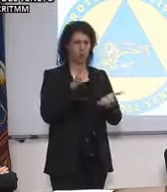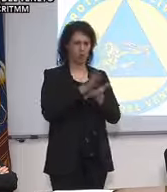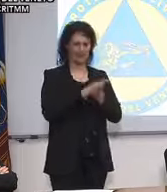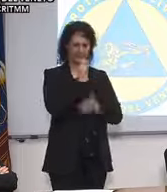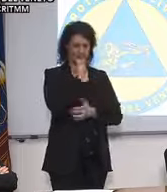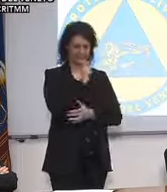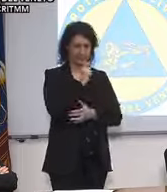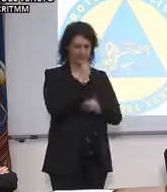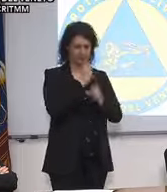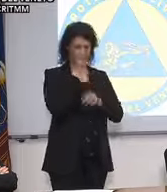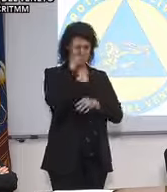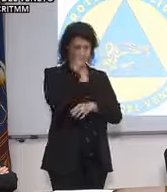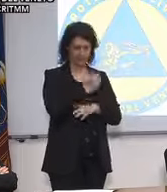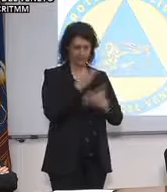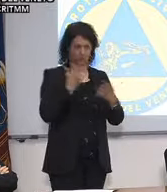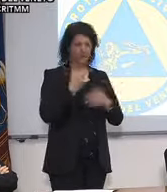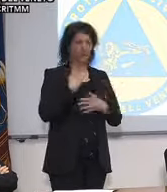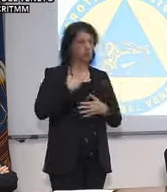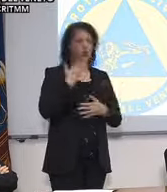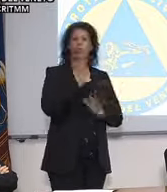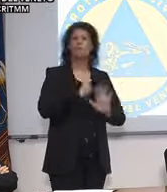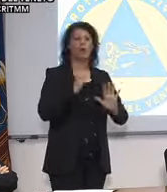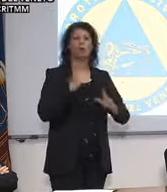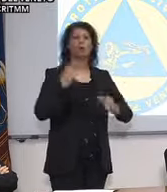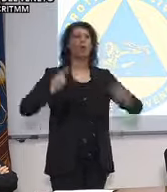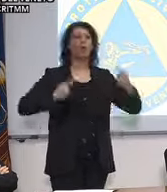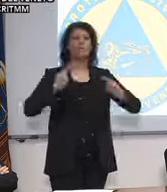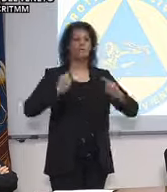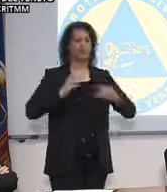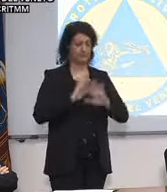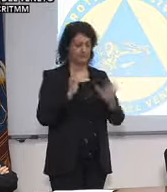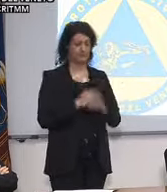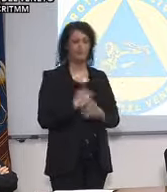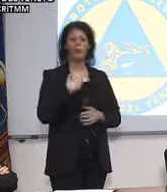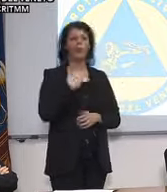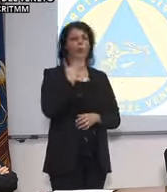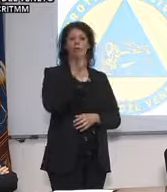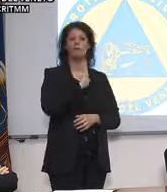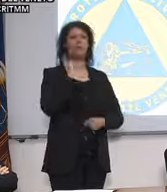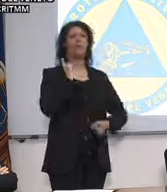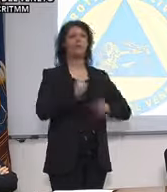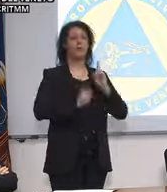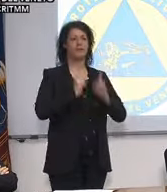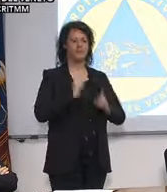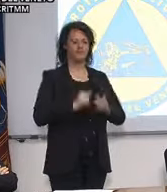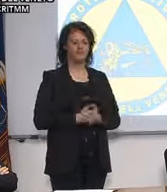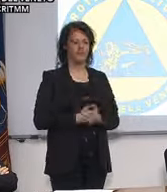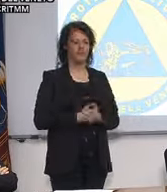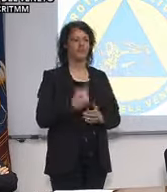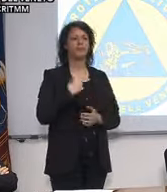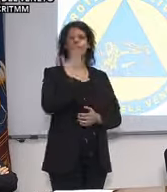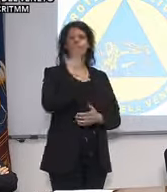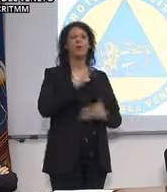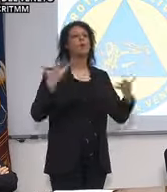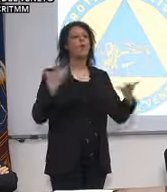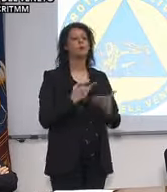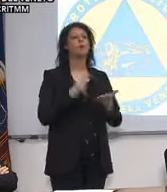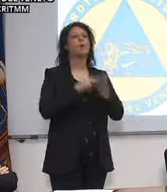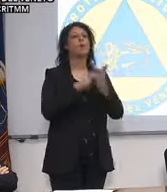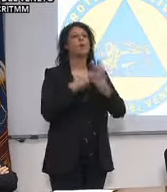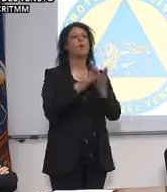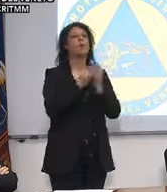di cercare conflitti, non c'è nessuna volontà di politicizzare questo momento, però c'è la volontà di risolvere il problema.